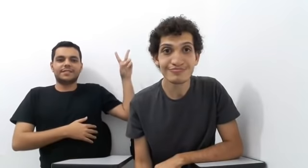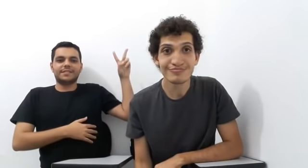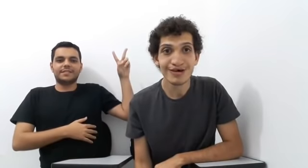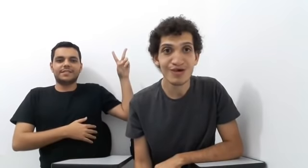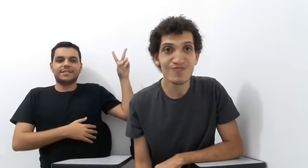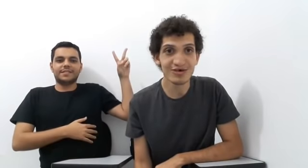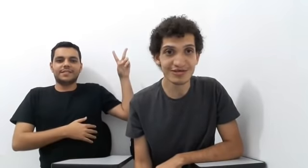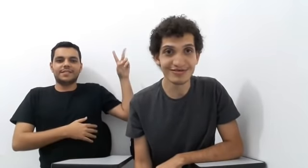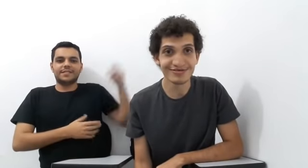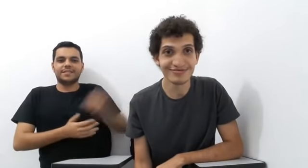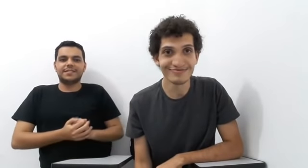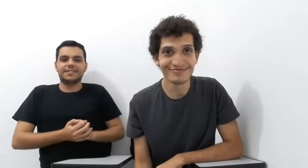2,